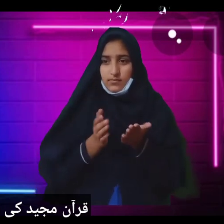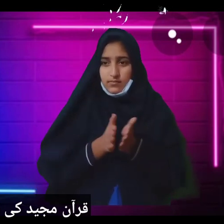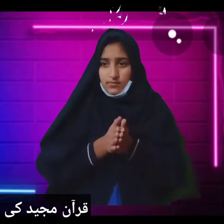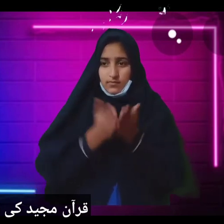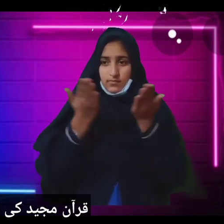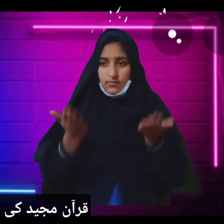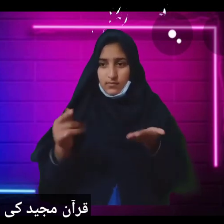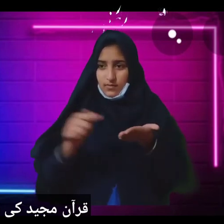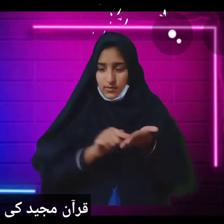तिलावत